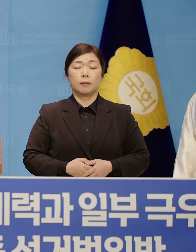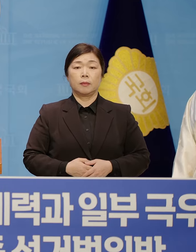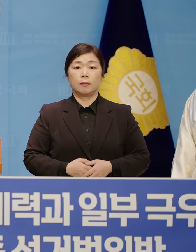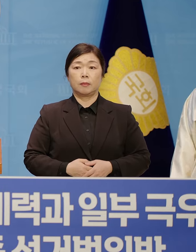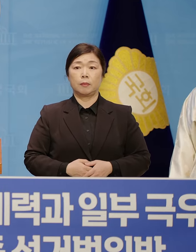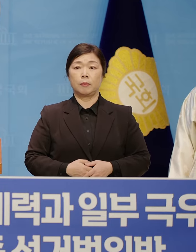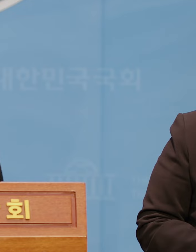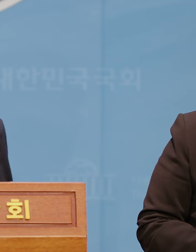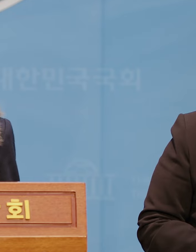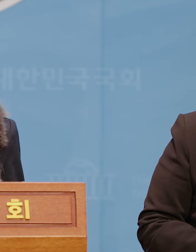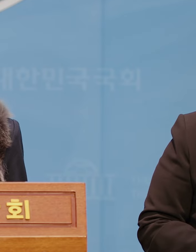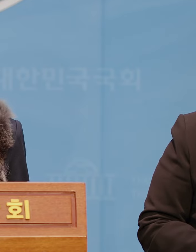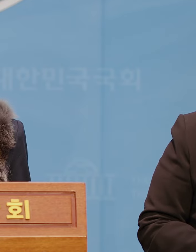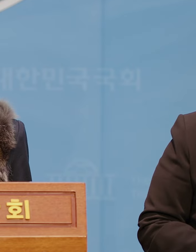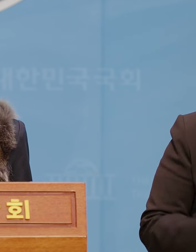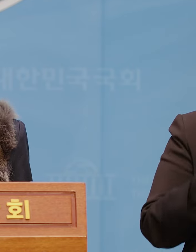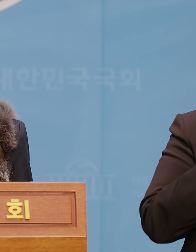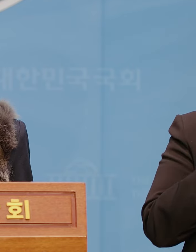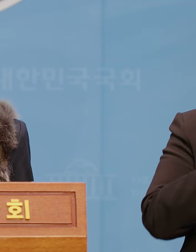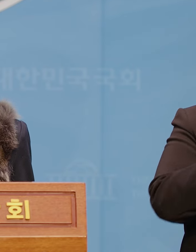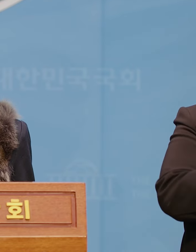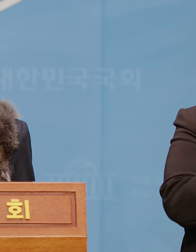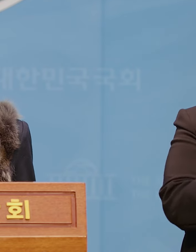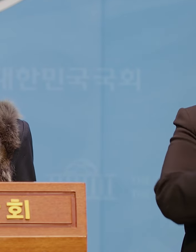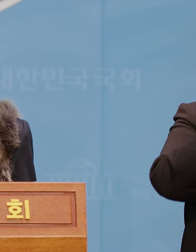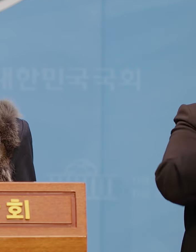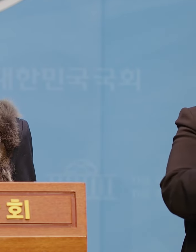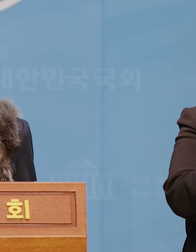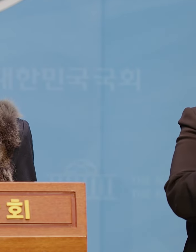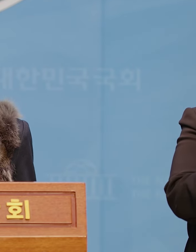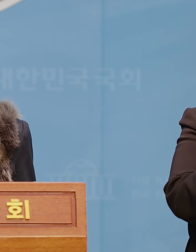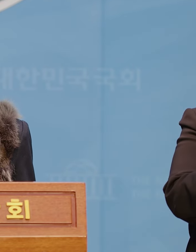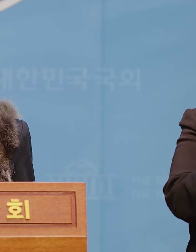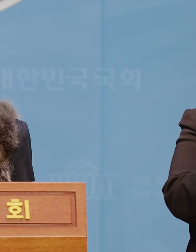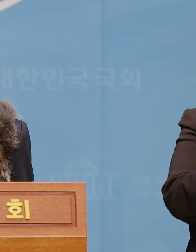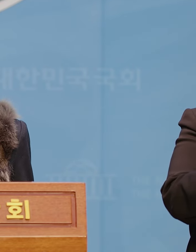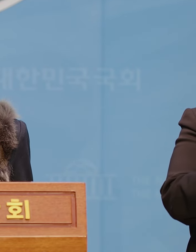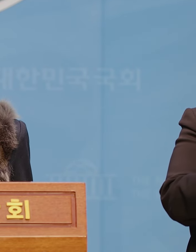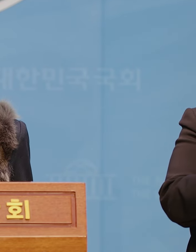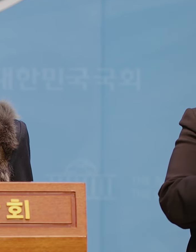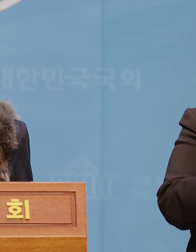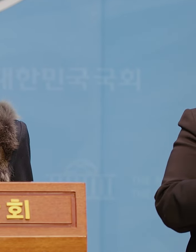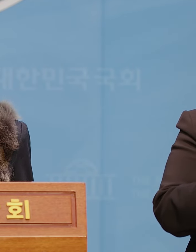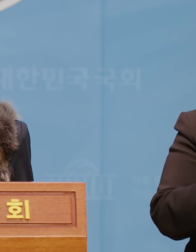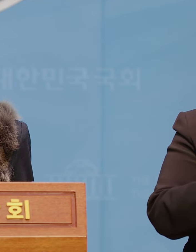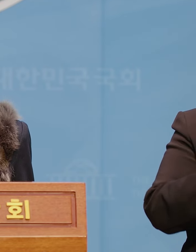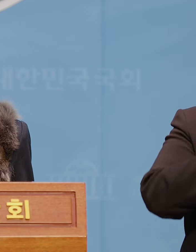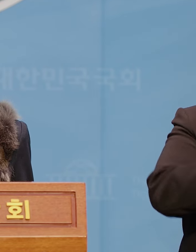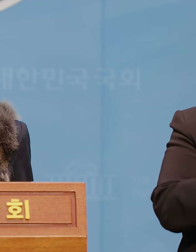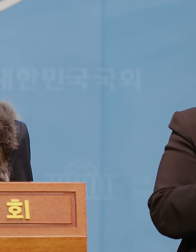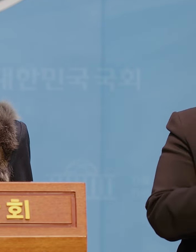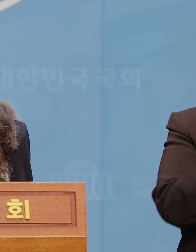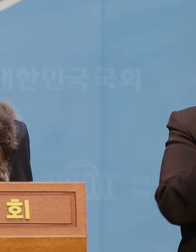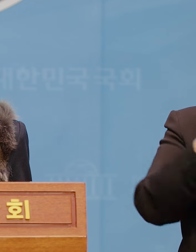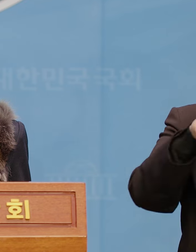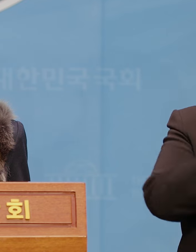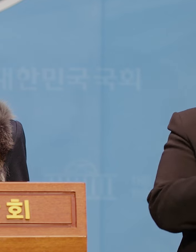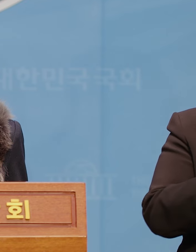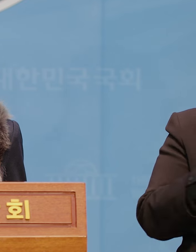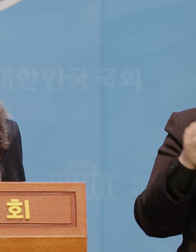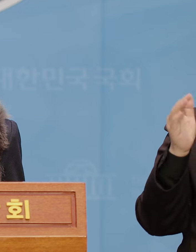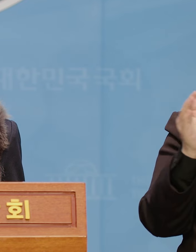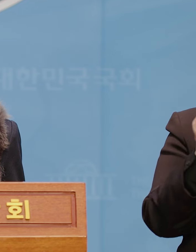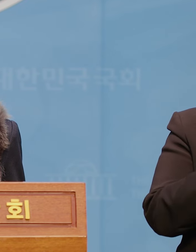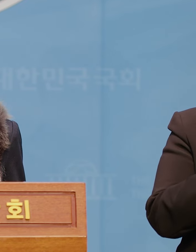부탁드릴게요 저 저는 경상도 쪽에 어 저 600세대 600세대 공동주택의 선거